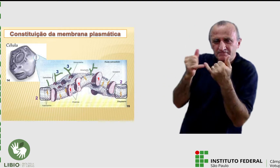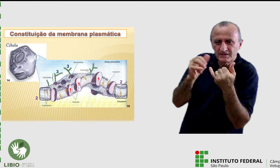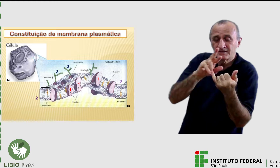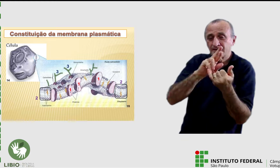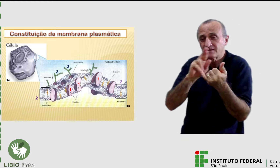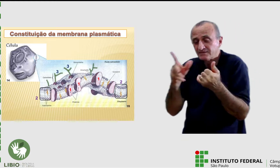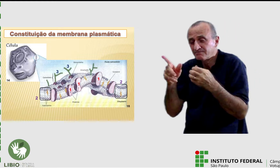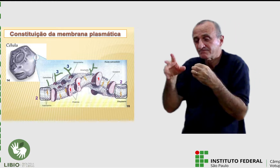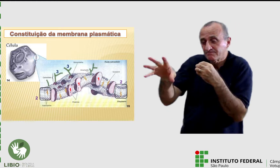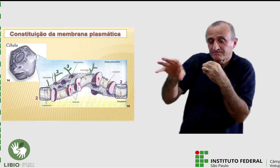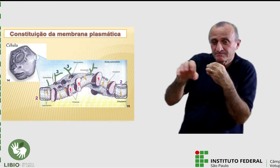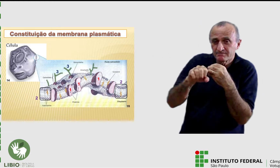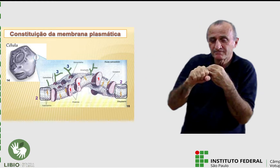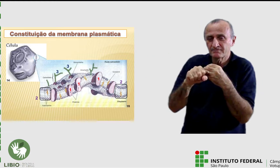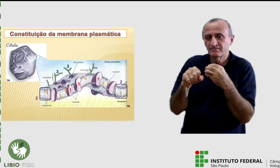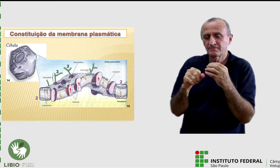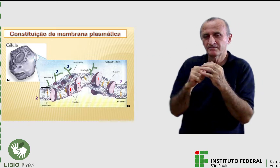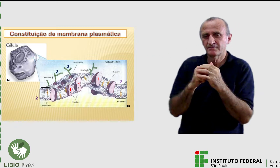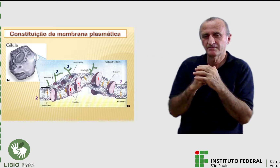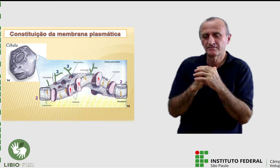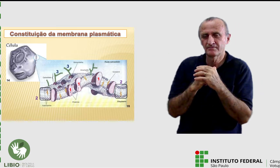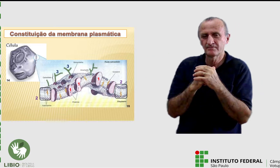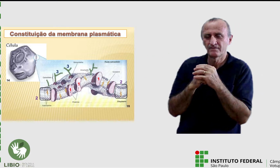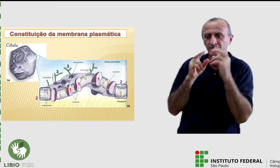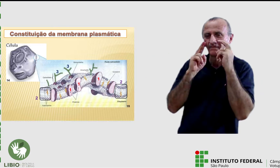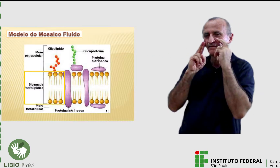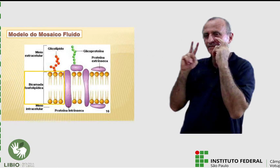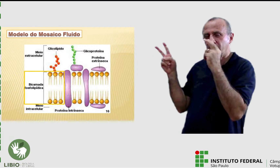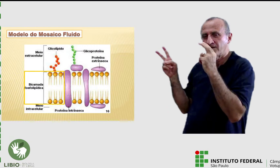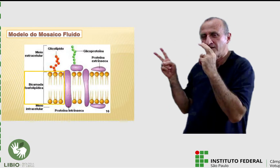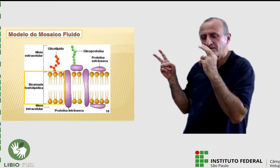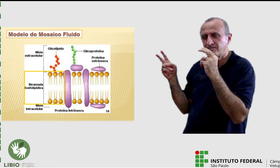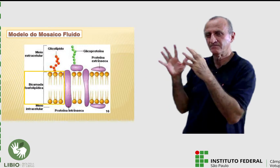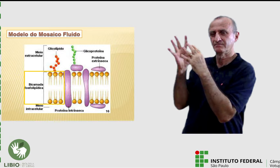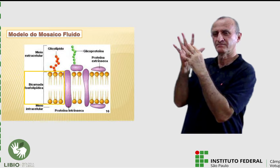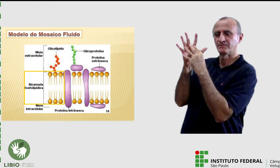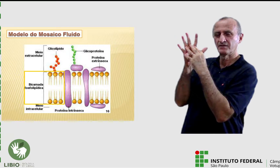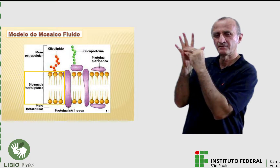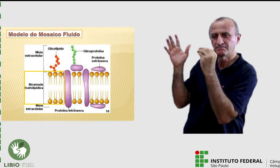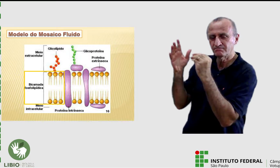pode identificar células semelhantes e diferentes a ela. Veja aqui,